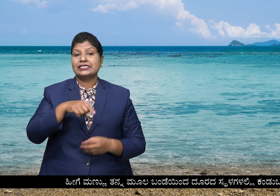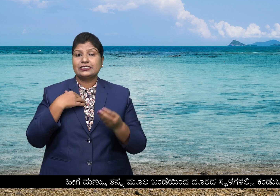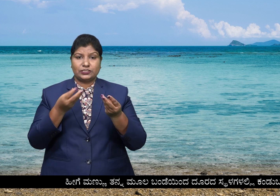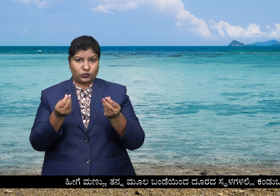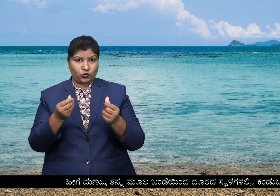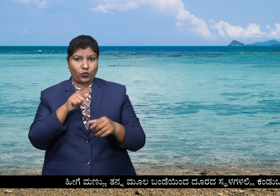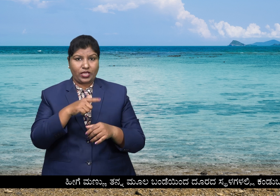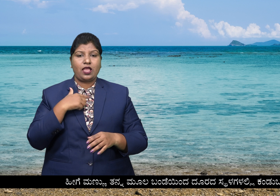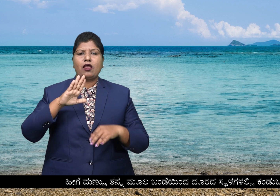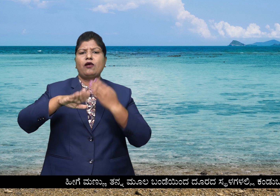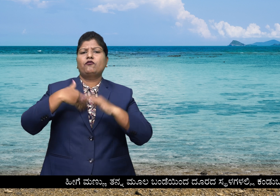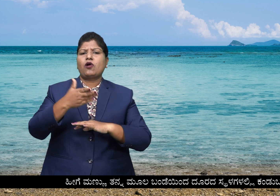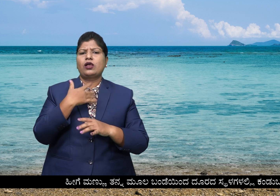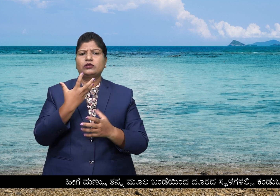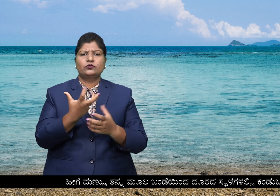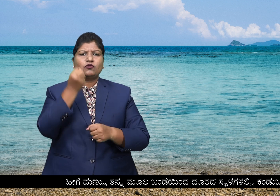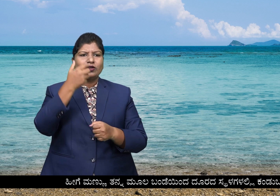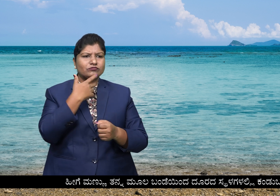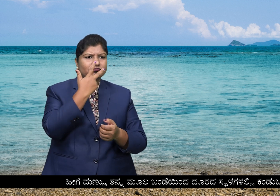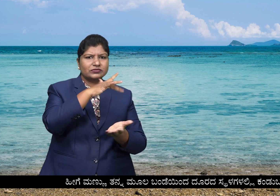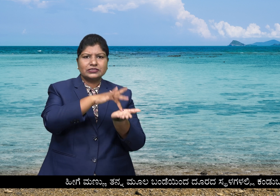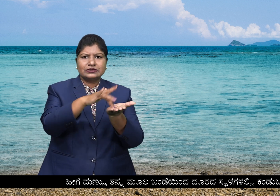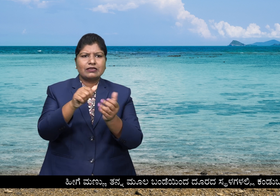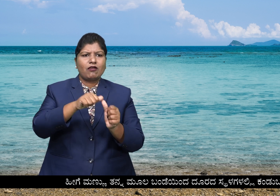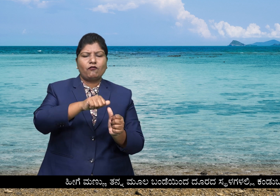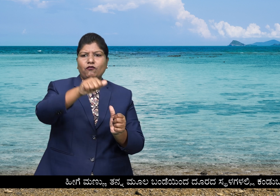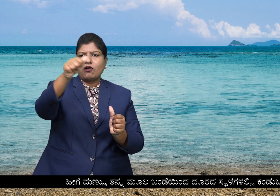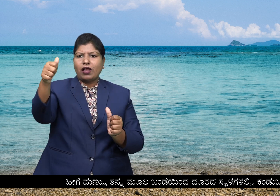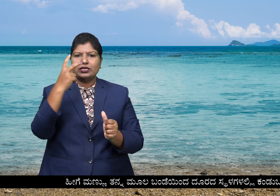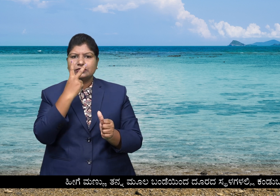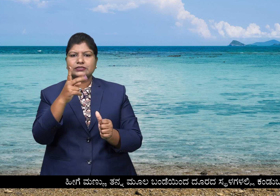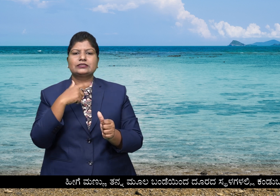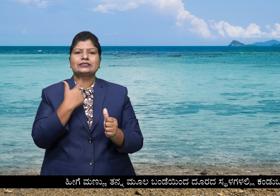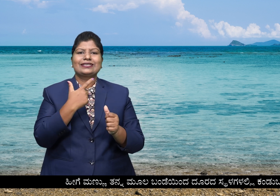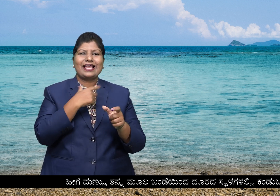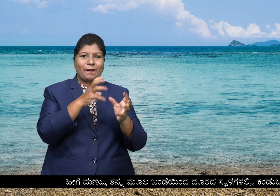ಹೀಗೆ ಕಣ್ಣು ತನ್ನ ಮೂಲ ಬಂಡೆಯಿಂದ ದೂರದ ಸ್ಥಳಗಳಲ್ಲಿ ಕಂಡುಬರುತ್ತದೆ.